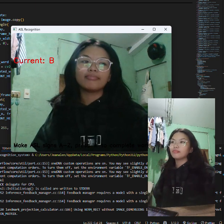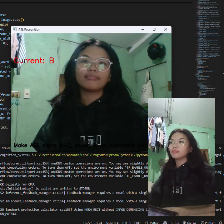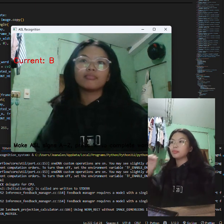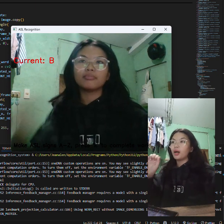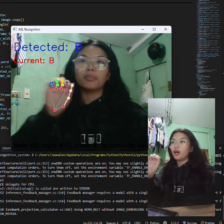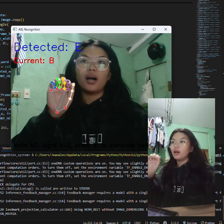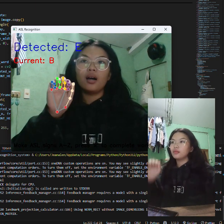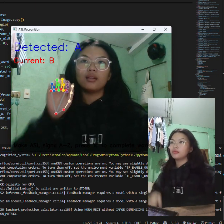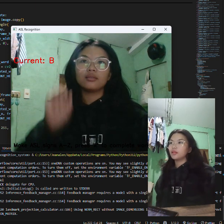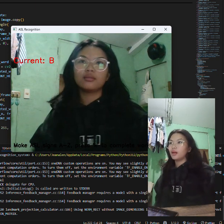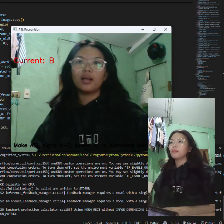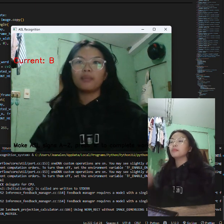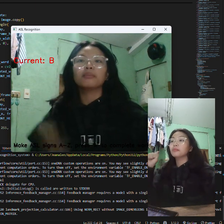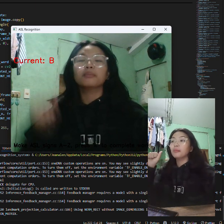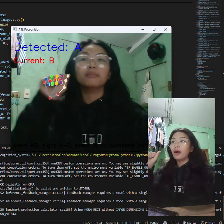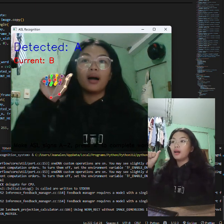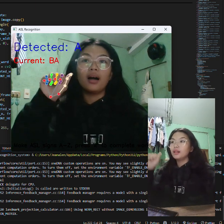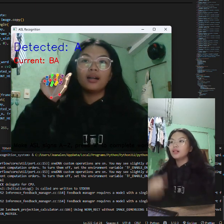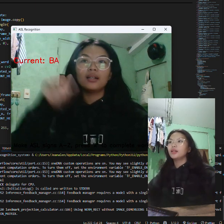ba,